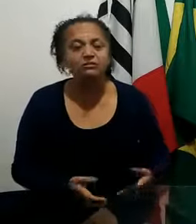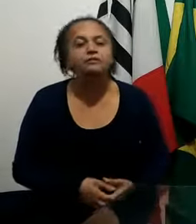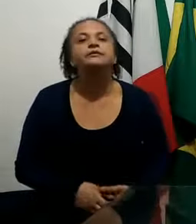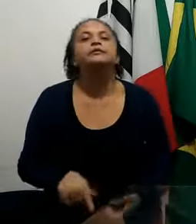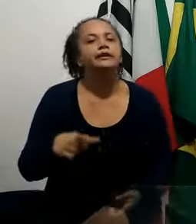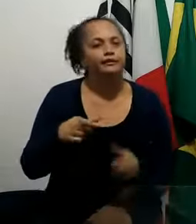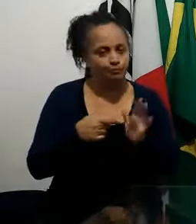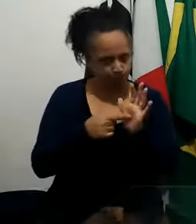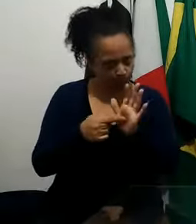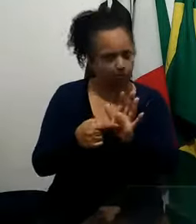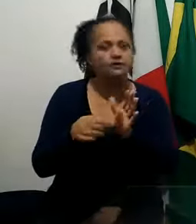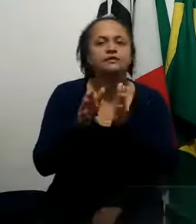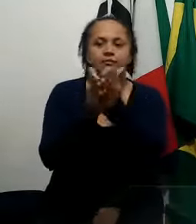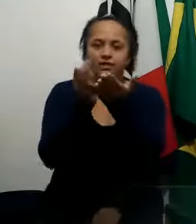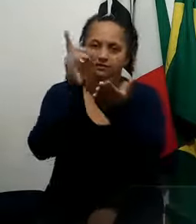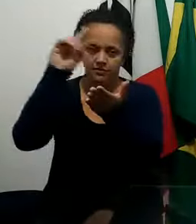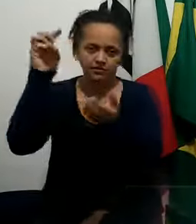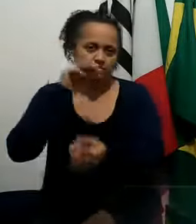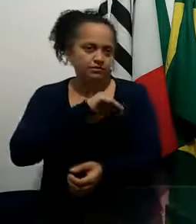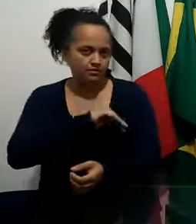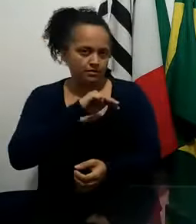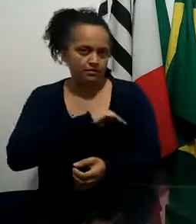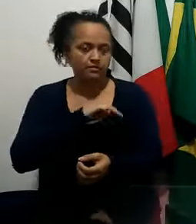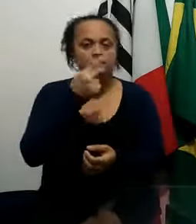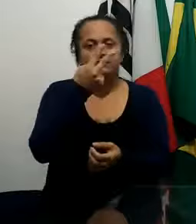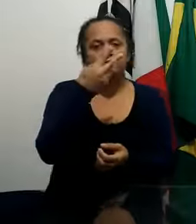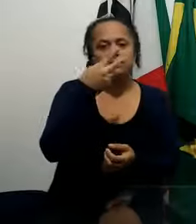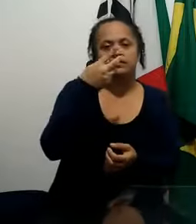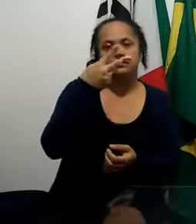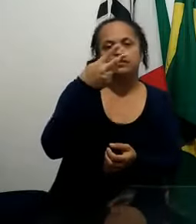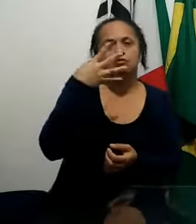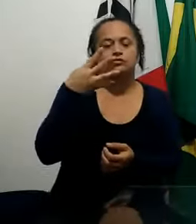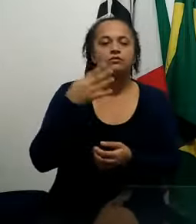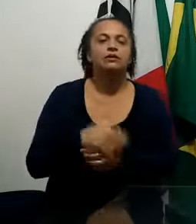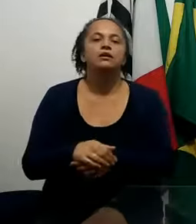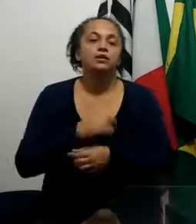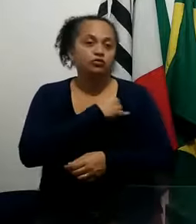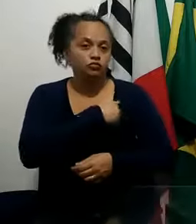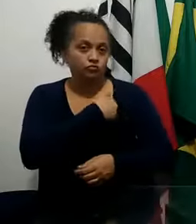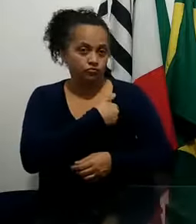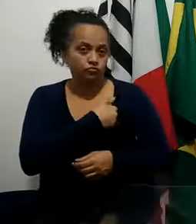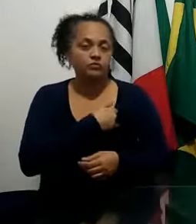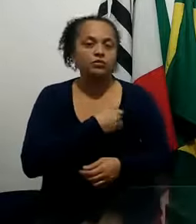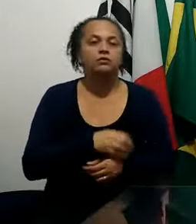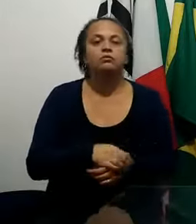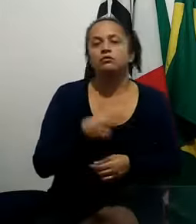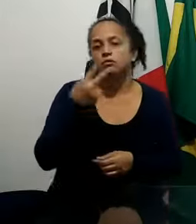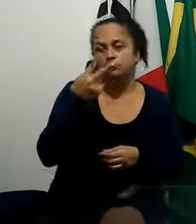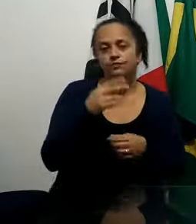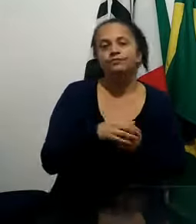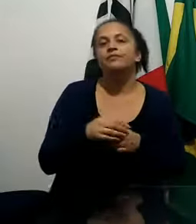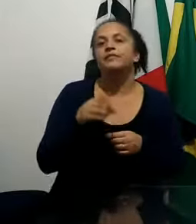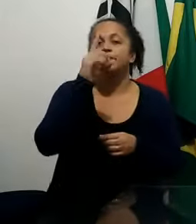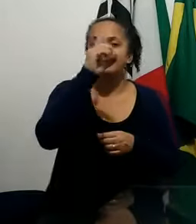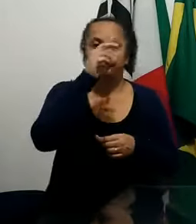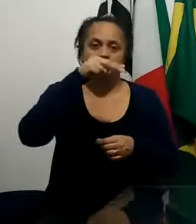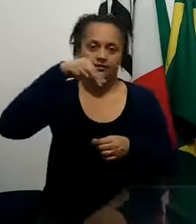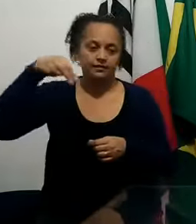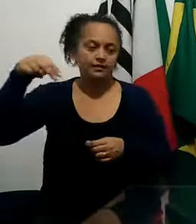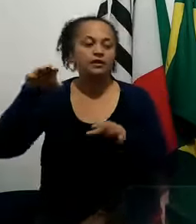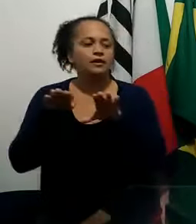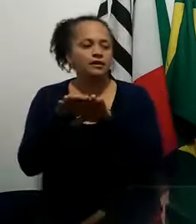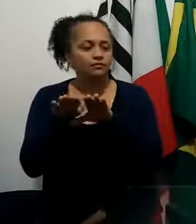Mateus 24, 15 em diante, 1 João 2, 18, Daniel 9, 27 e em Tessalonicenses também,